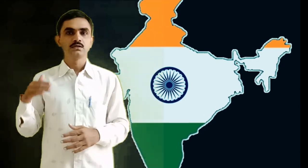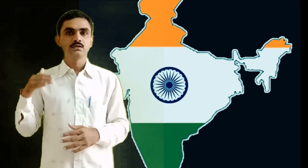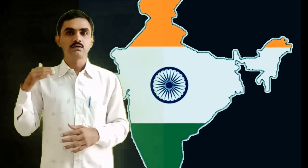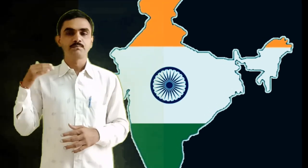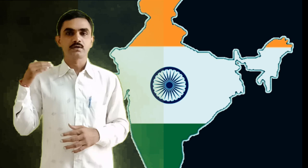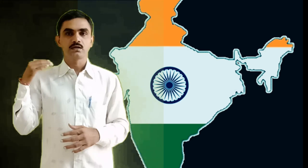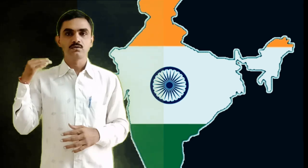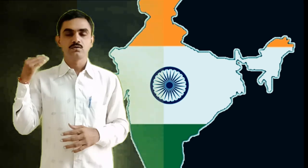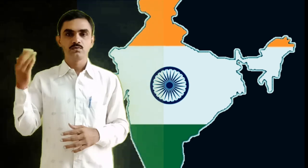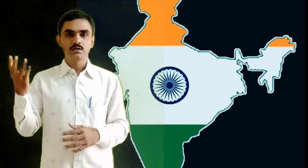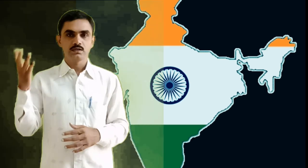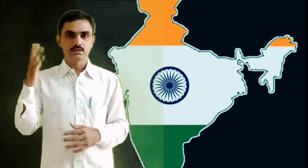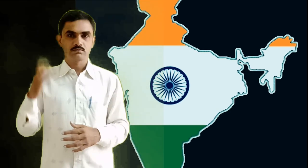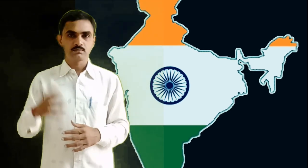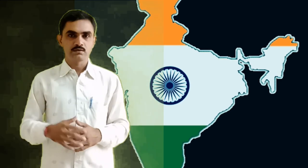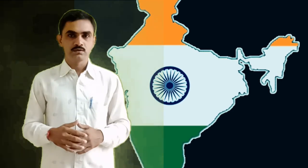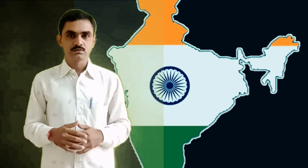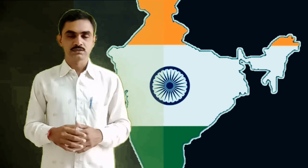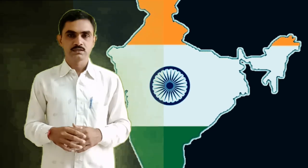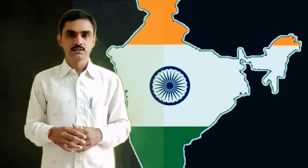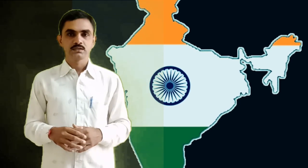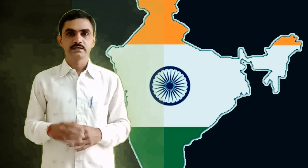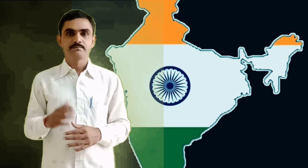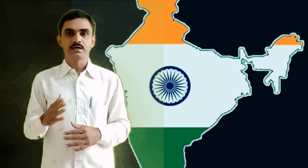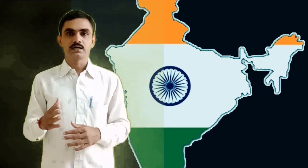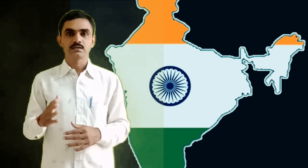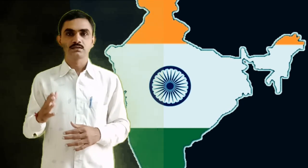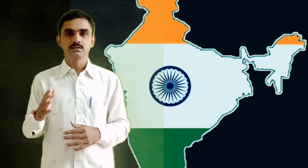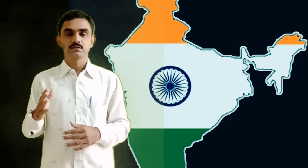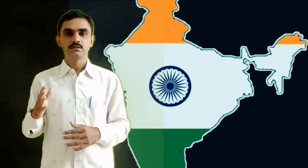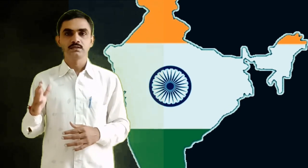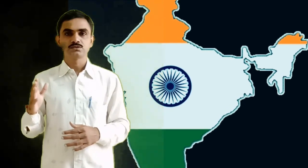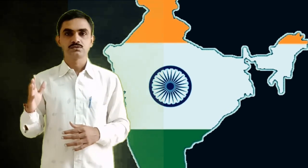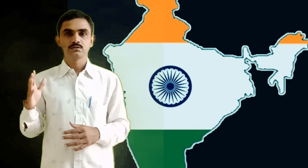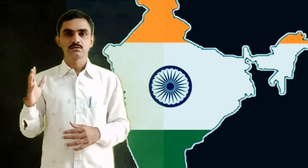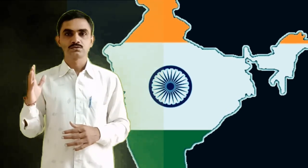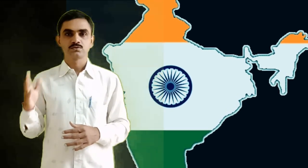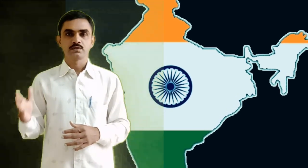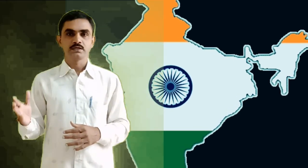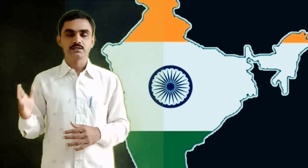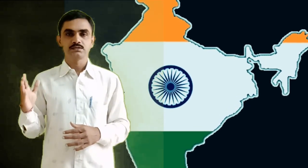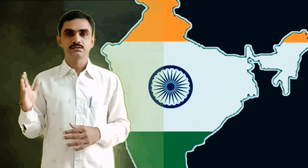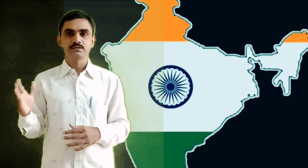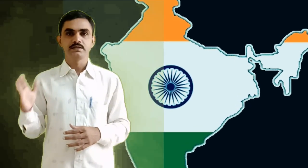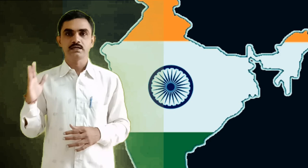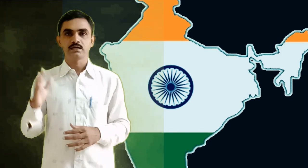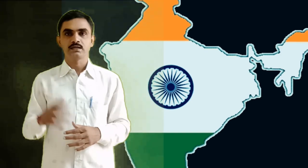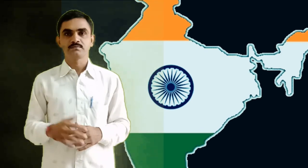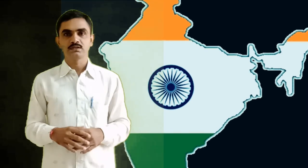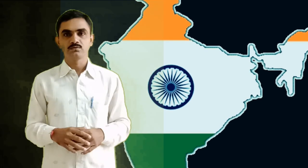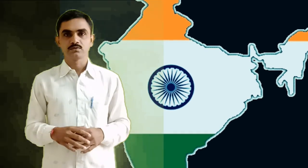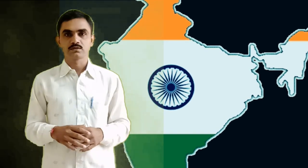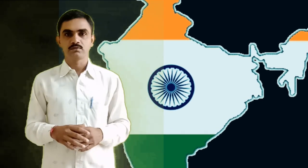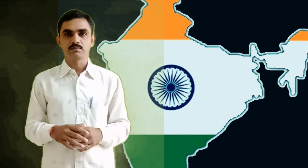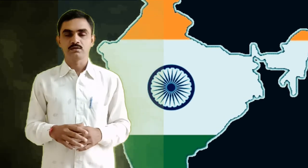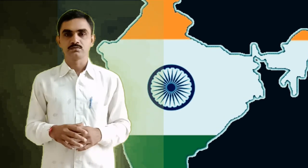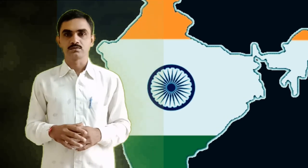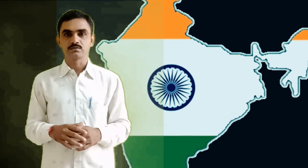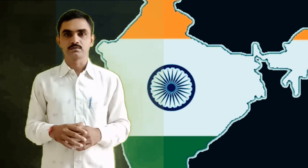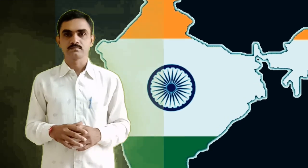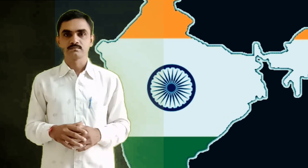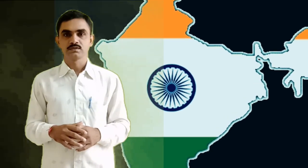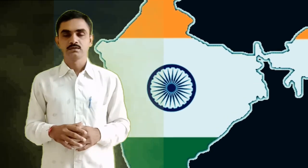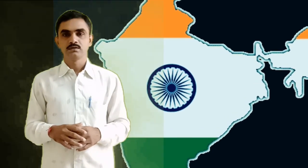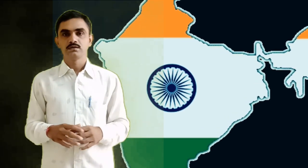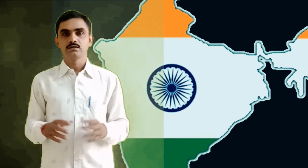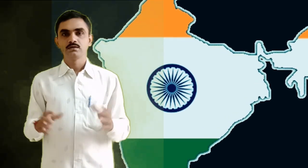अंदर एवा प्रकारनो उल्लेख करवामां आवेलो छे के भारत ने सोने की चिड़ियाना नामथी ओळखवामां आवतो